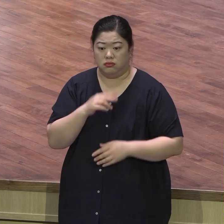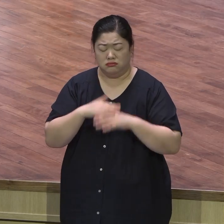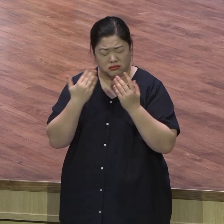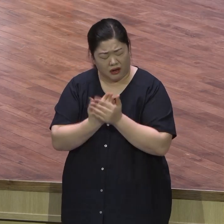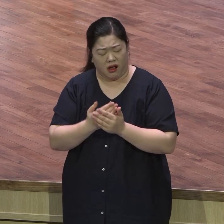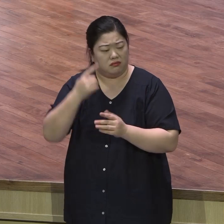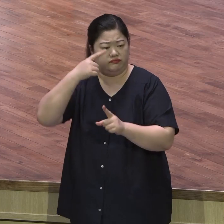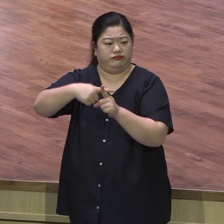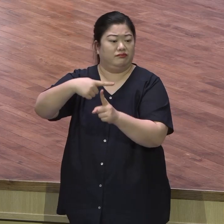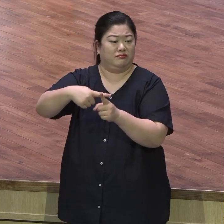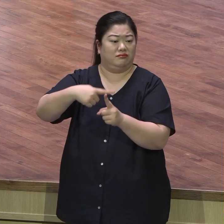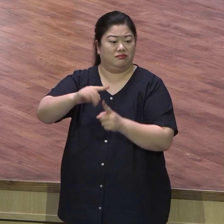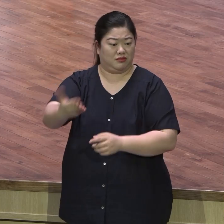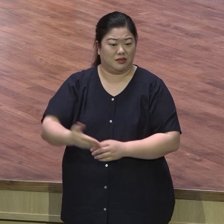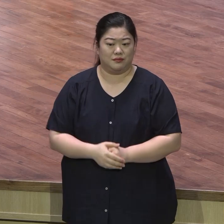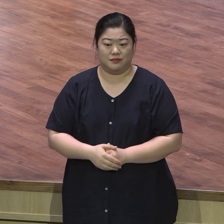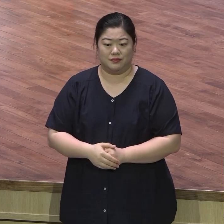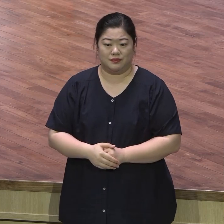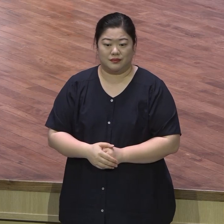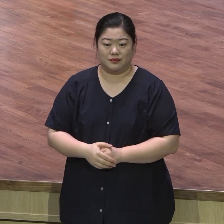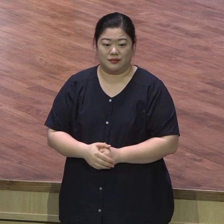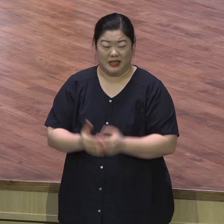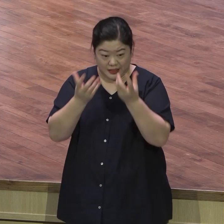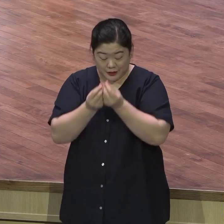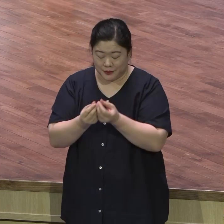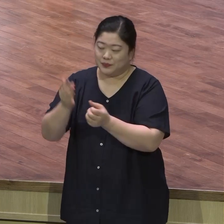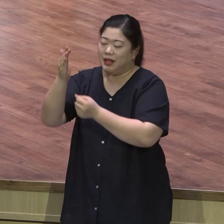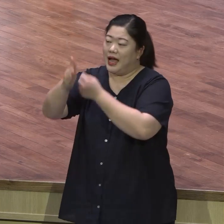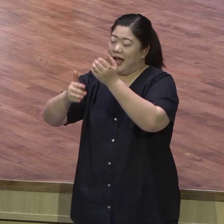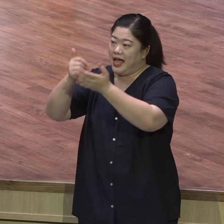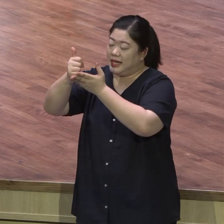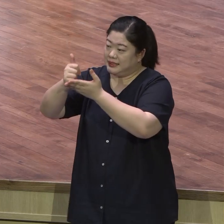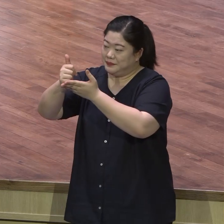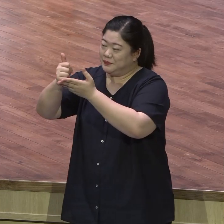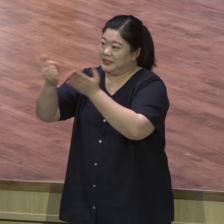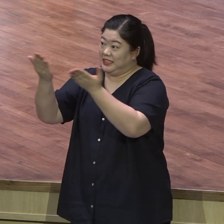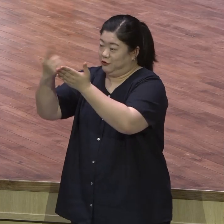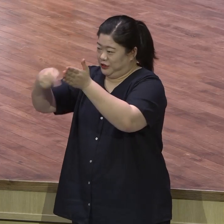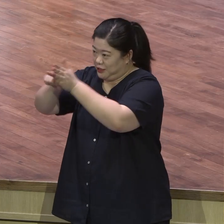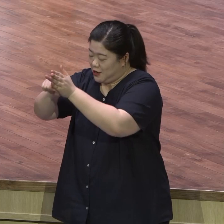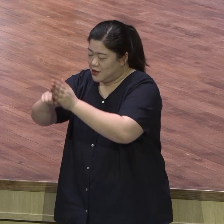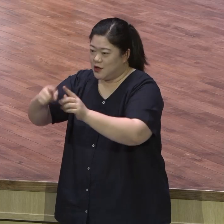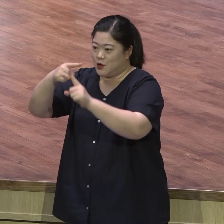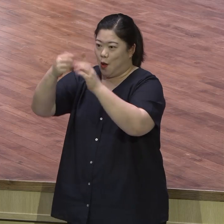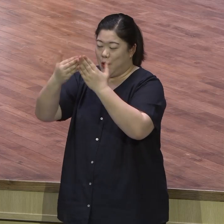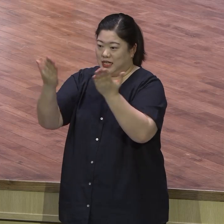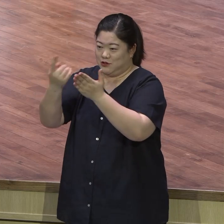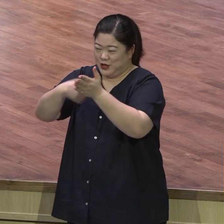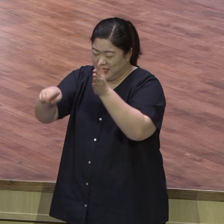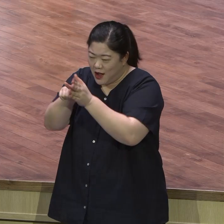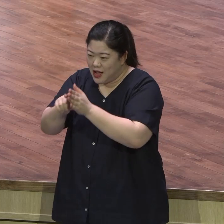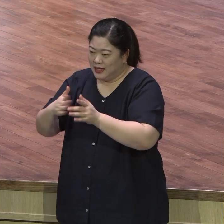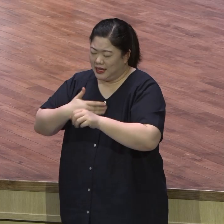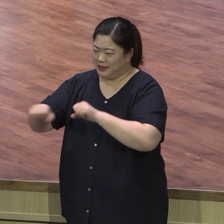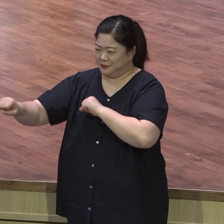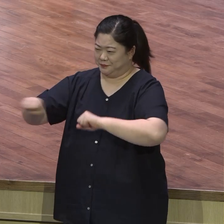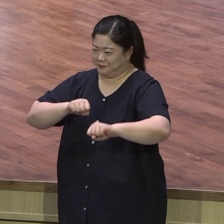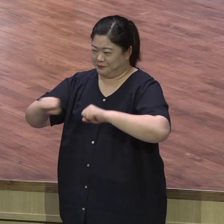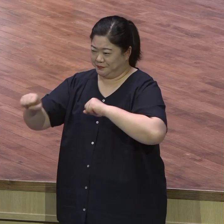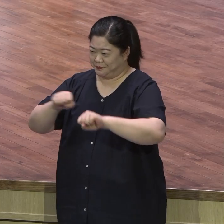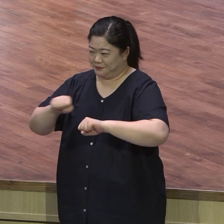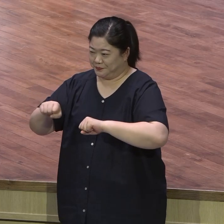만약에 하나님의 교회를 위해서 열심히 헌신했는데 마이너스다. 아마 그럼